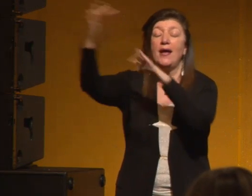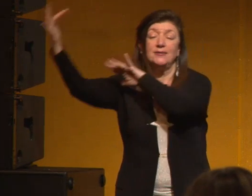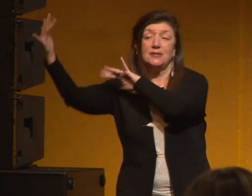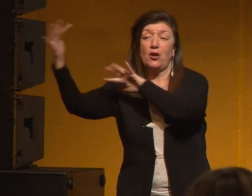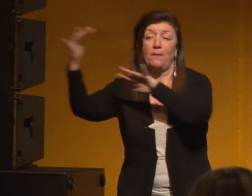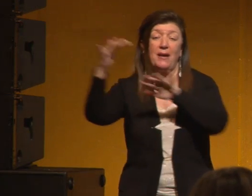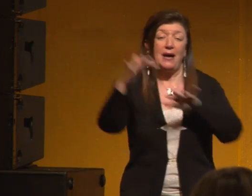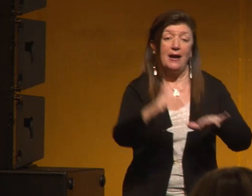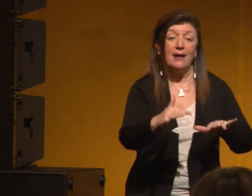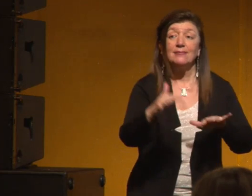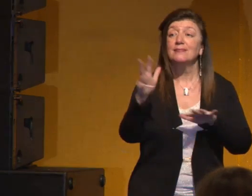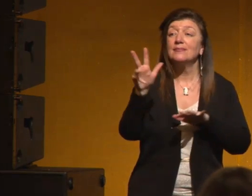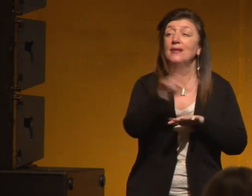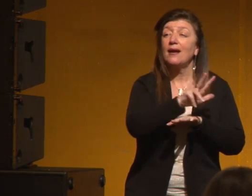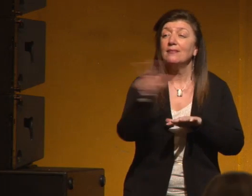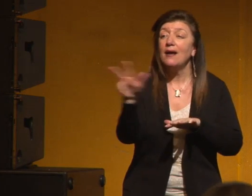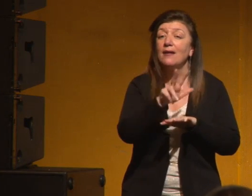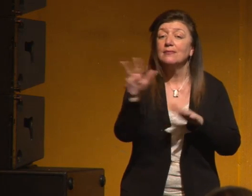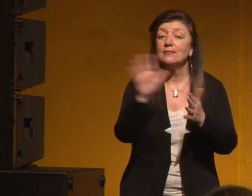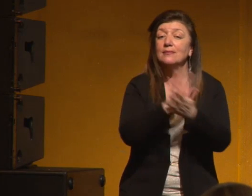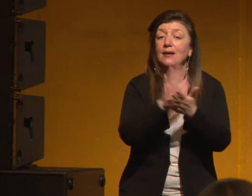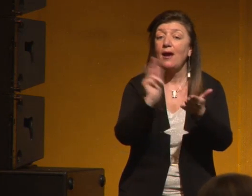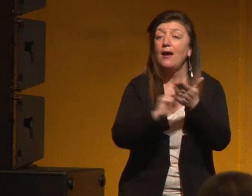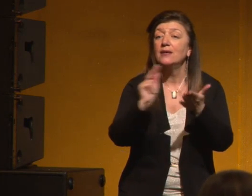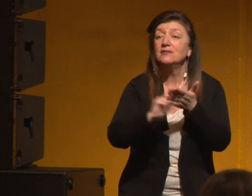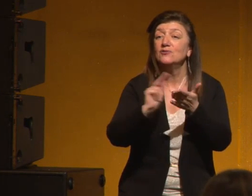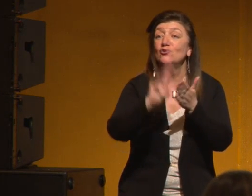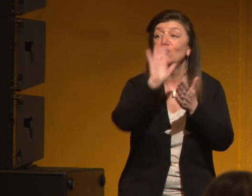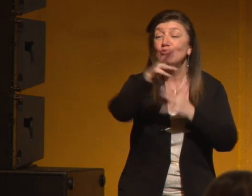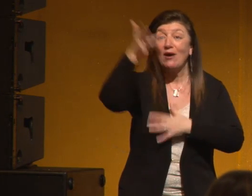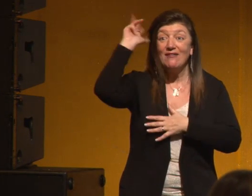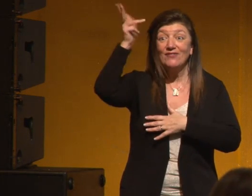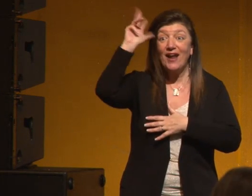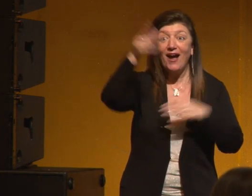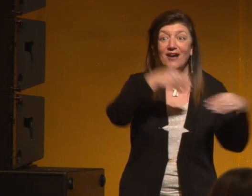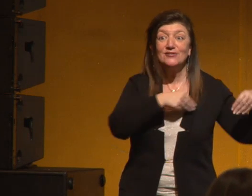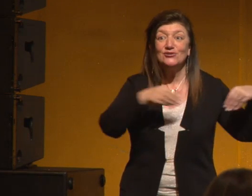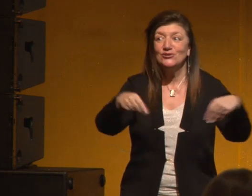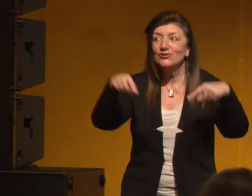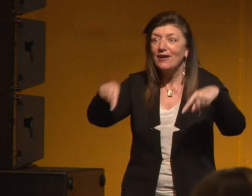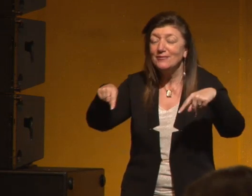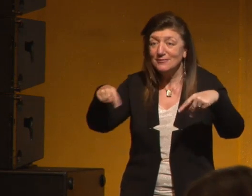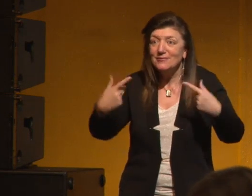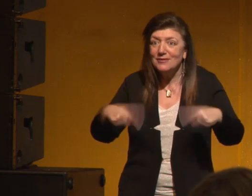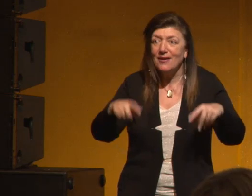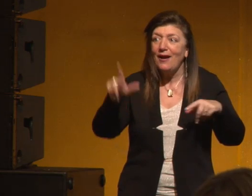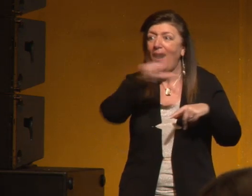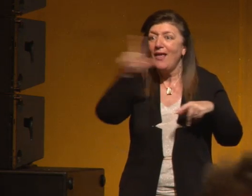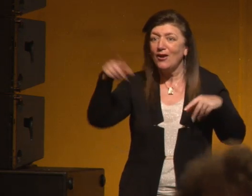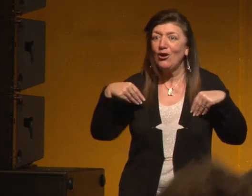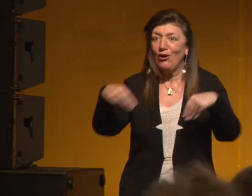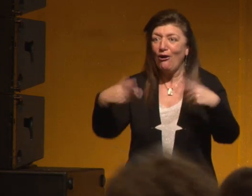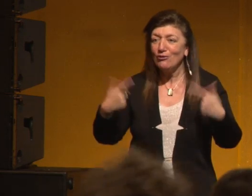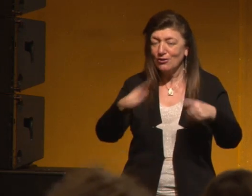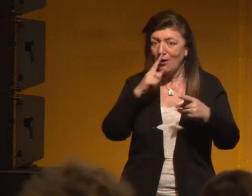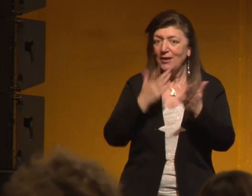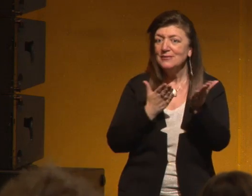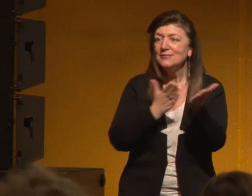33 editori francesi oggi presenti qui al lingotto perché anche questo un segno di questo